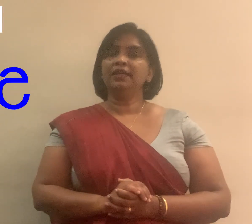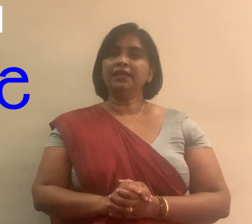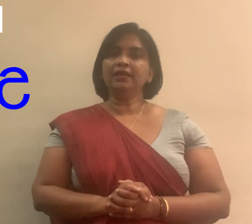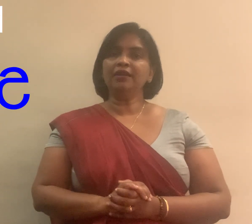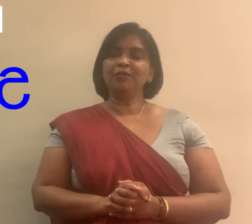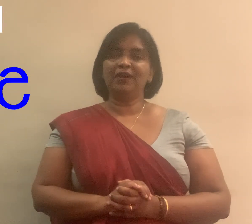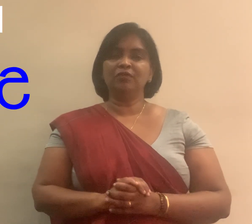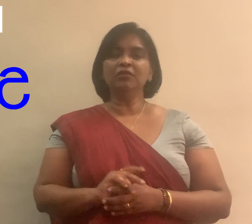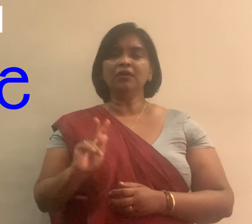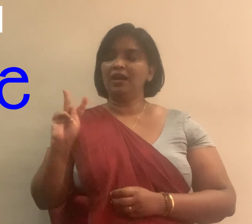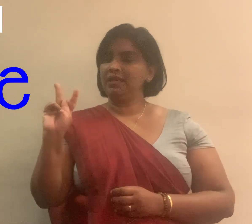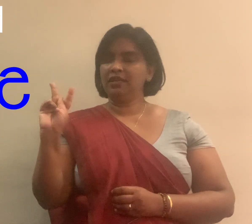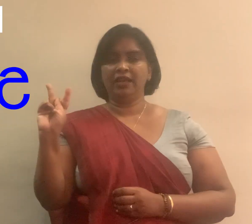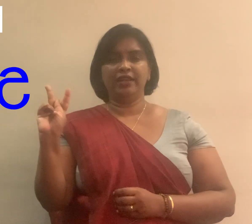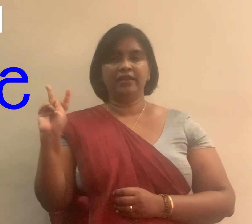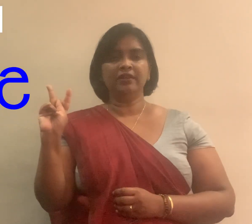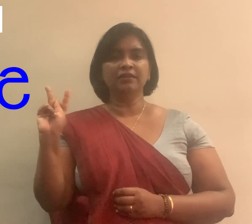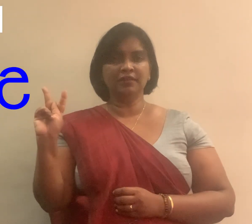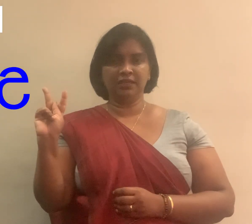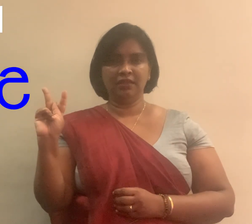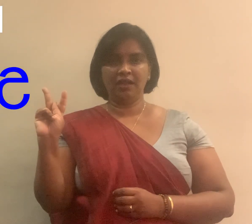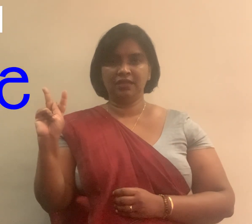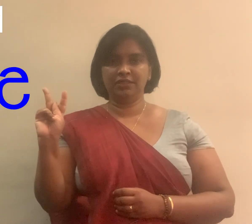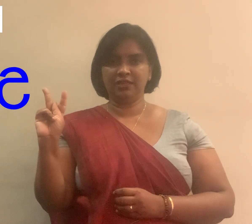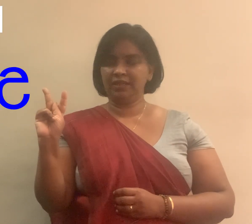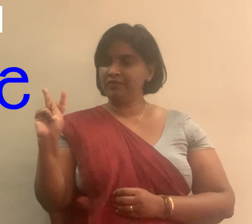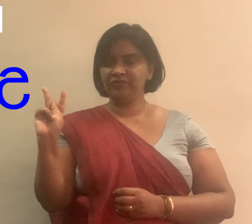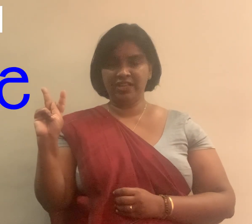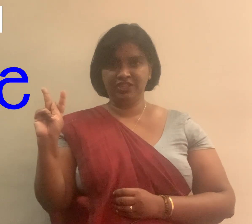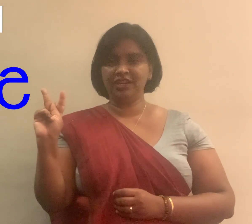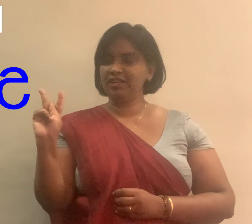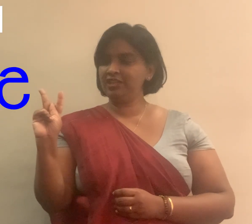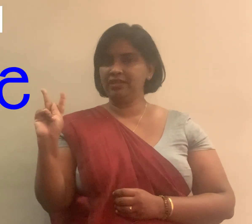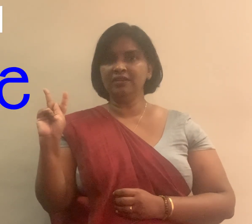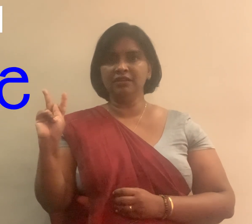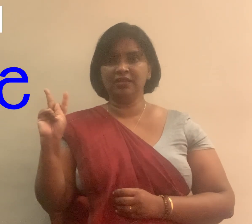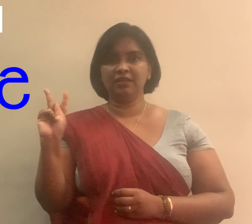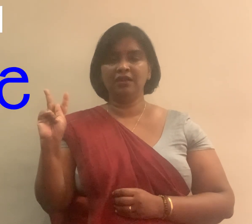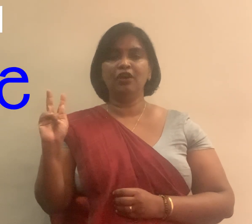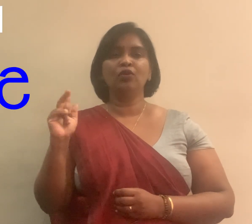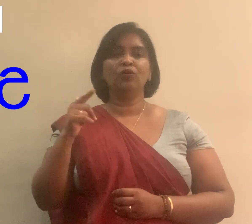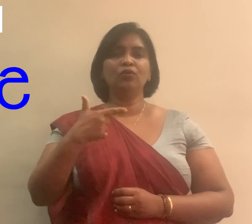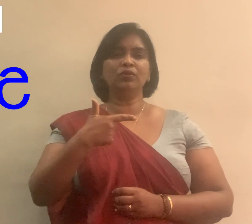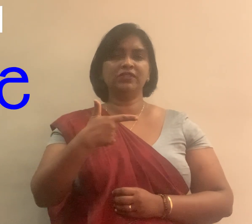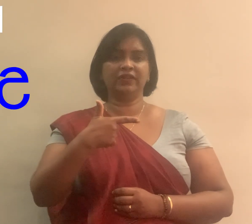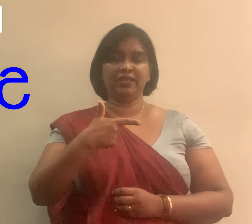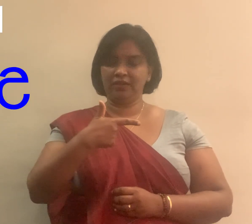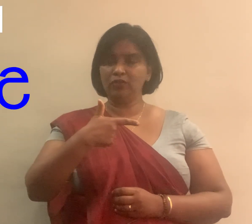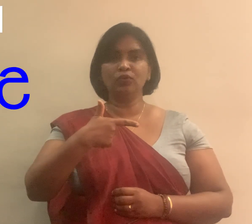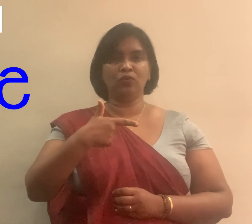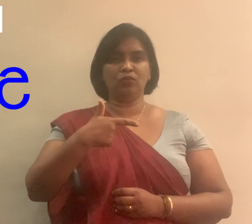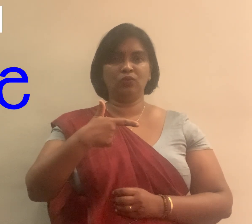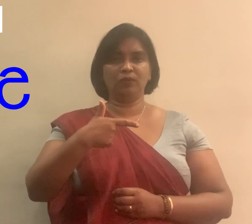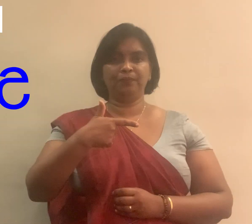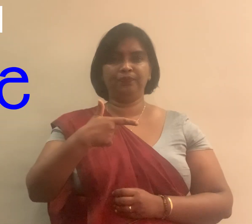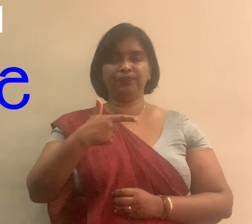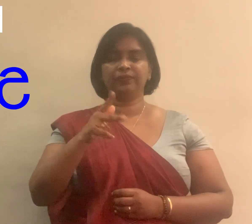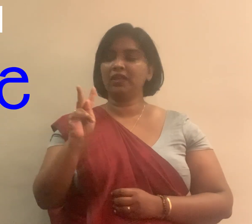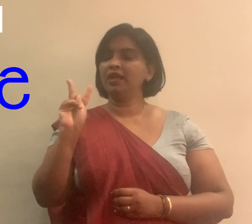ඊළඟට අපි බලමු අල් කයන්නට උක් අක්ෂරය ව්‍යංජන අක්ෂර උක් ඌ ස්වරය ඌ.